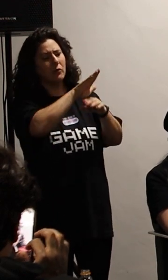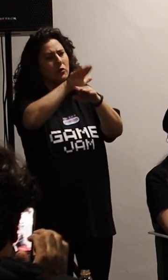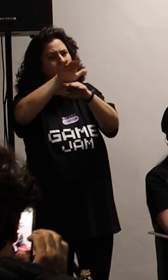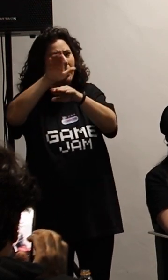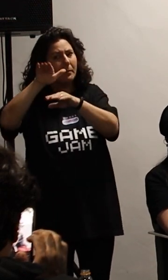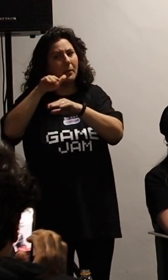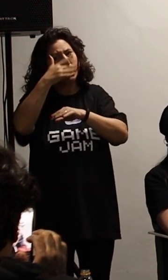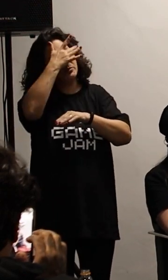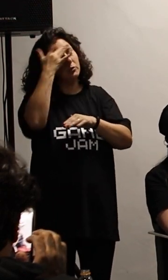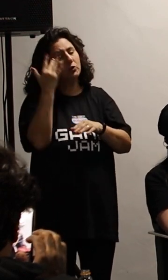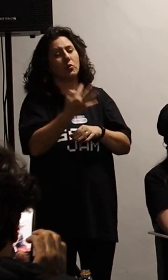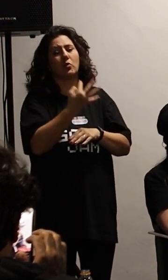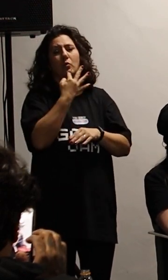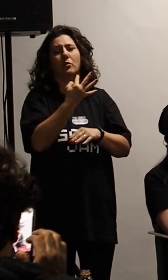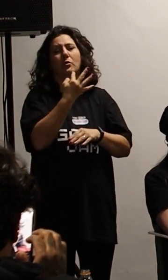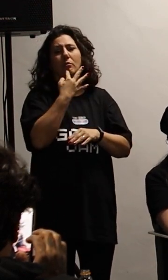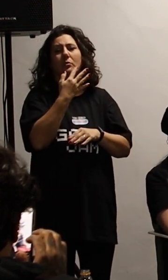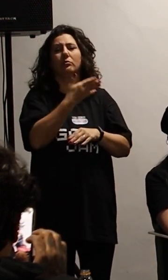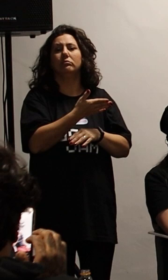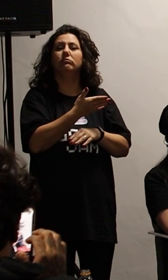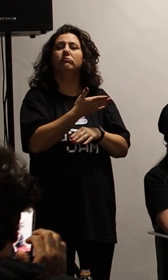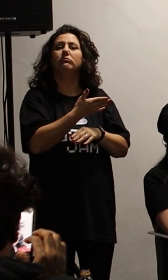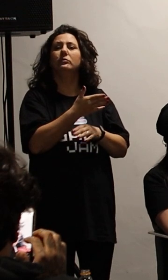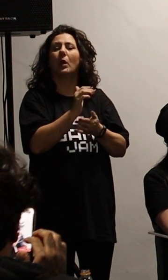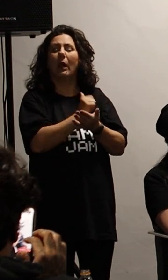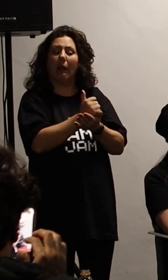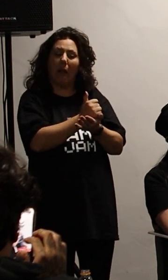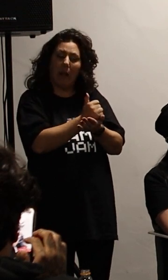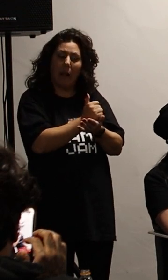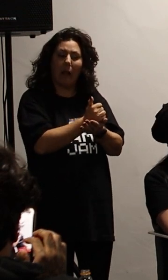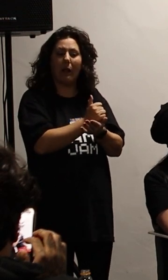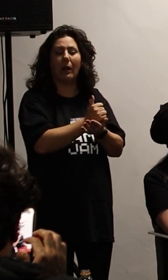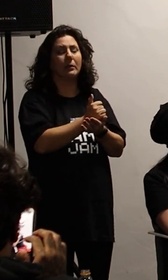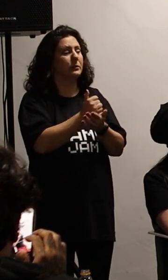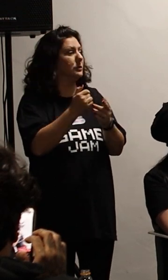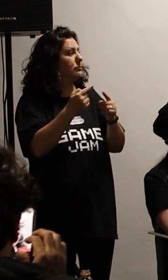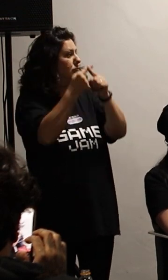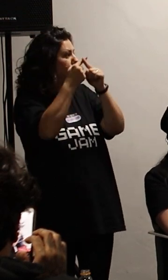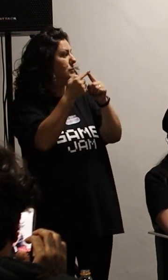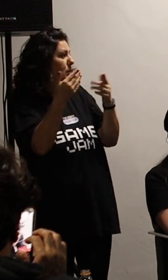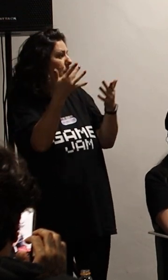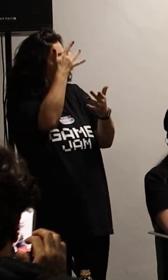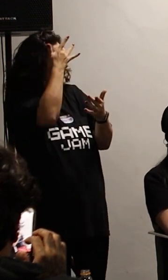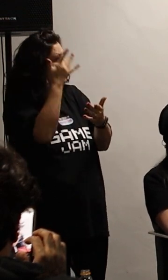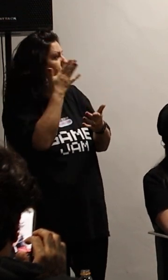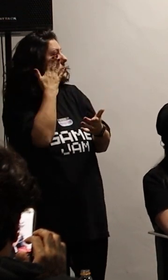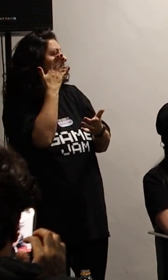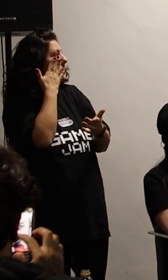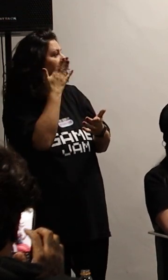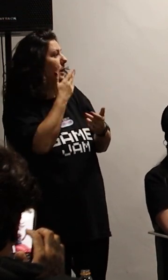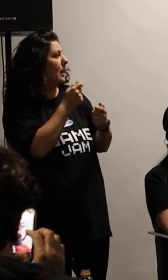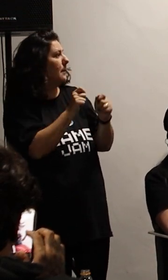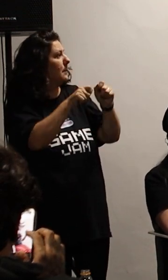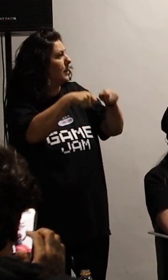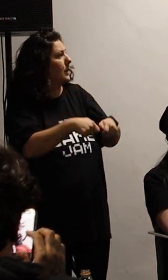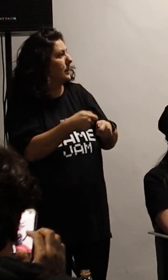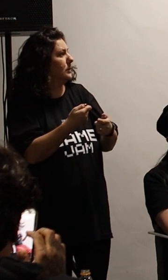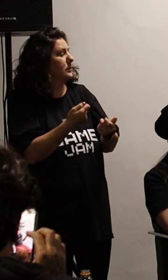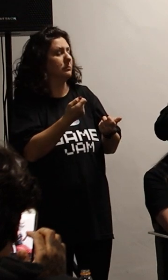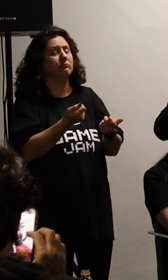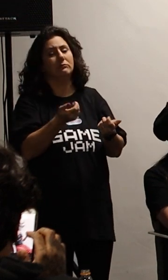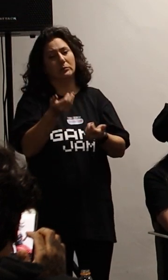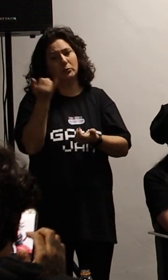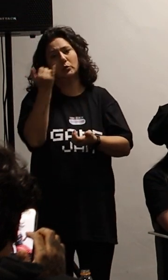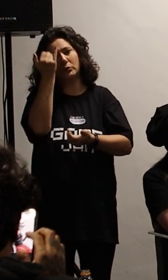eu conheci em Game Jam. Né, eu não vou chamar para trabalhar comigo alguém que eu não conheço. Então, são pessoas que eu sei que são capazes. Então, isso é networking, então